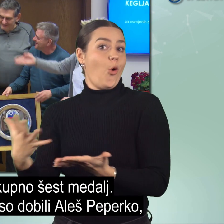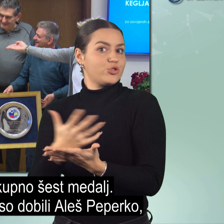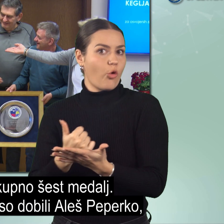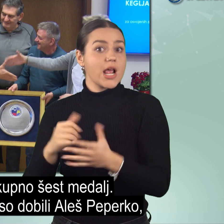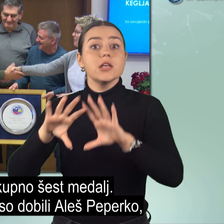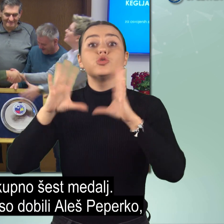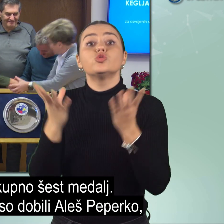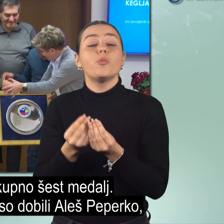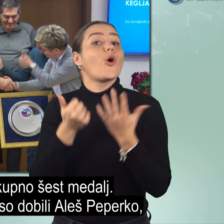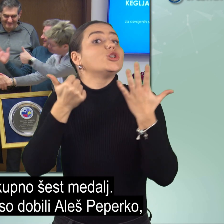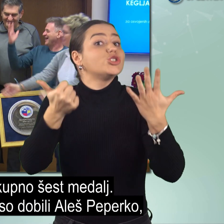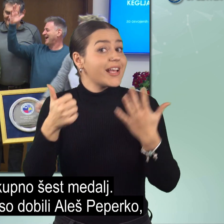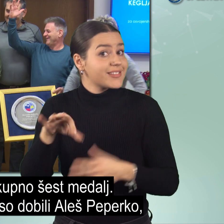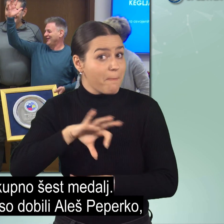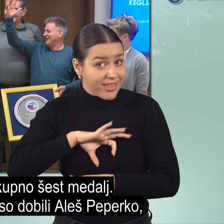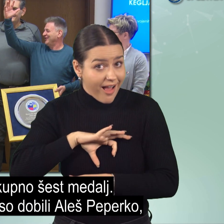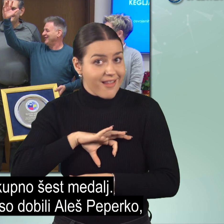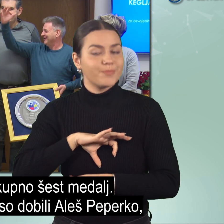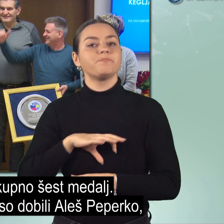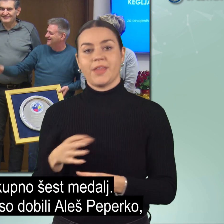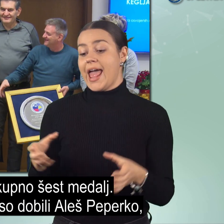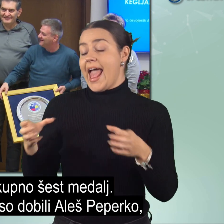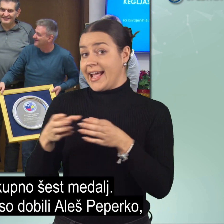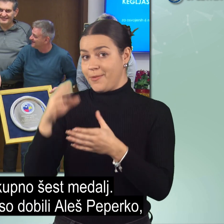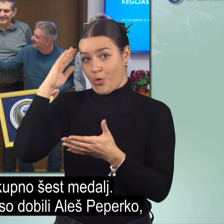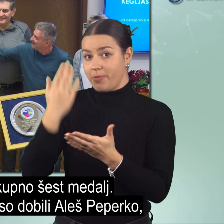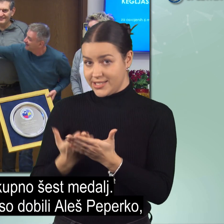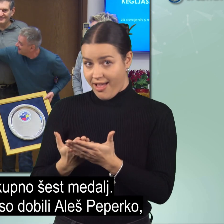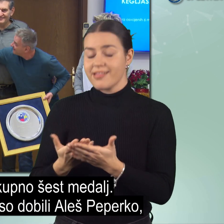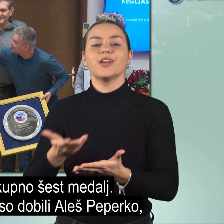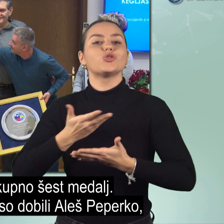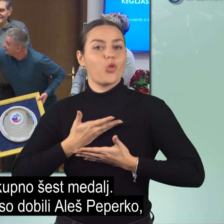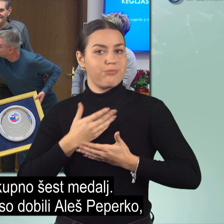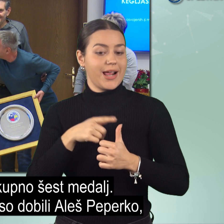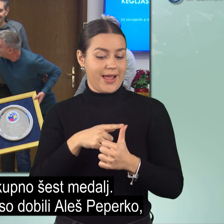Osvojili so skupno 6 medalj. Ekipno priznanje so dobili